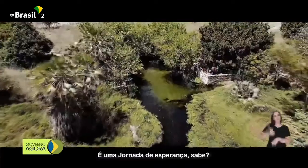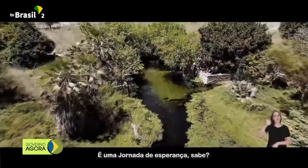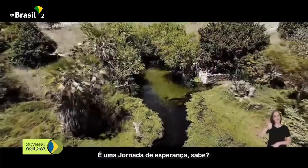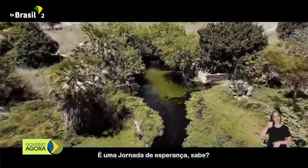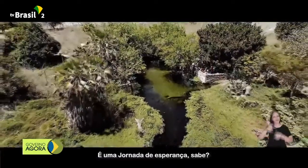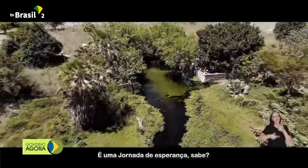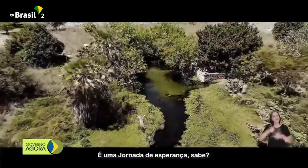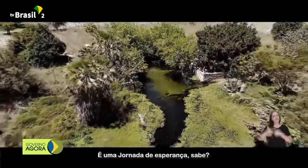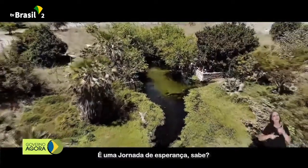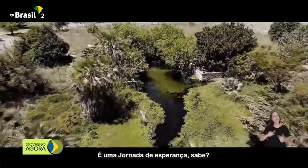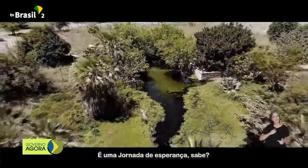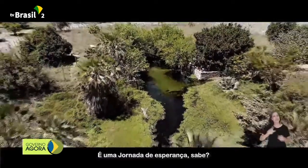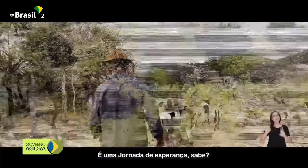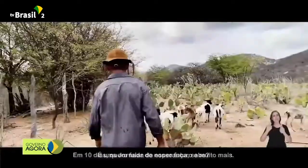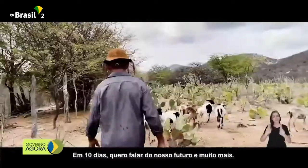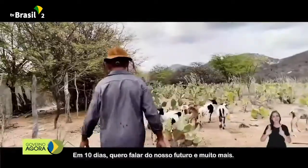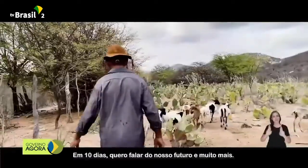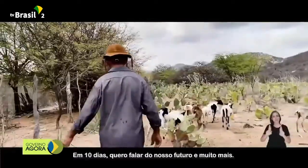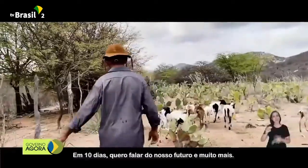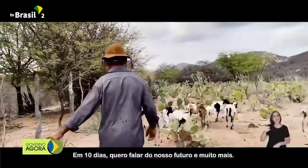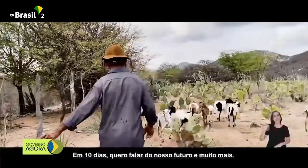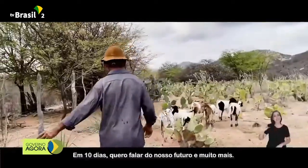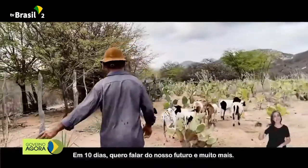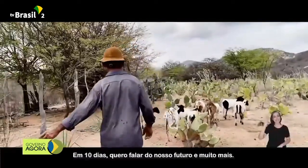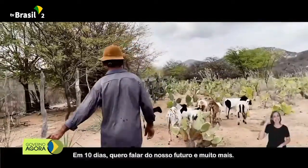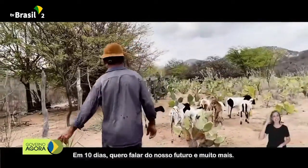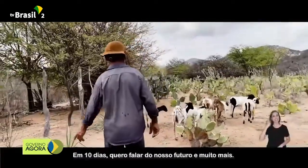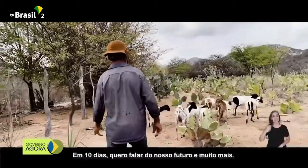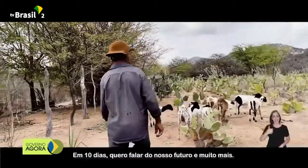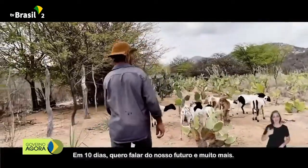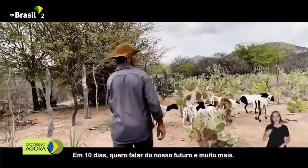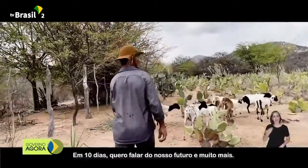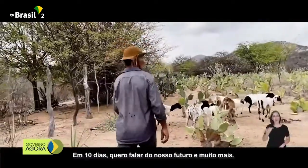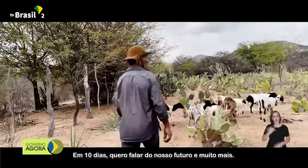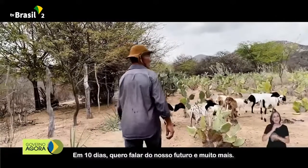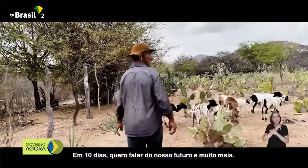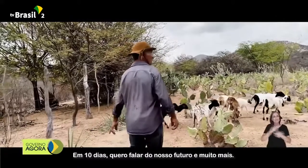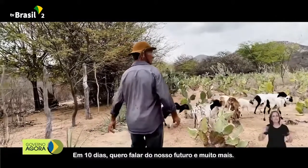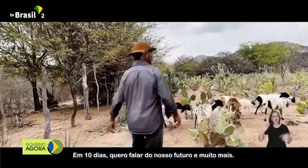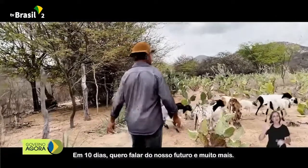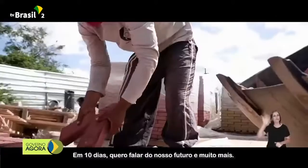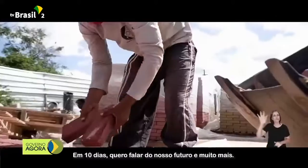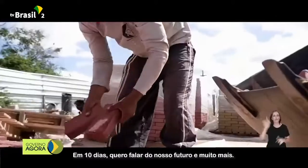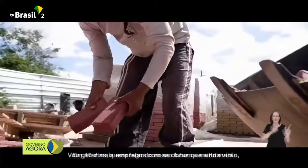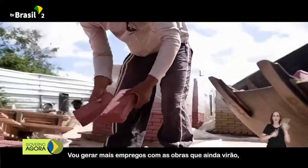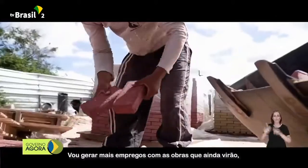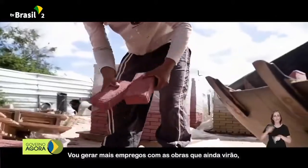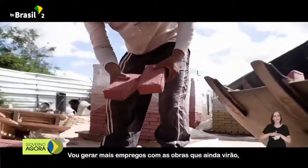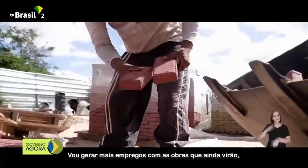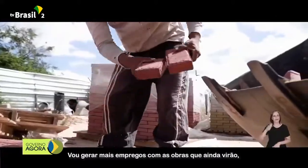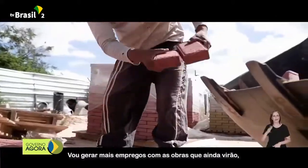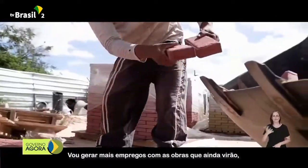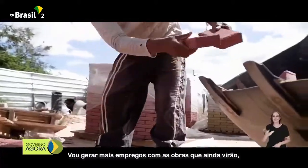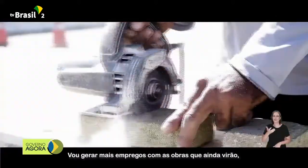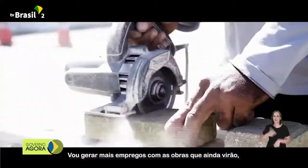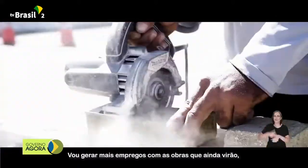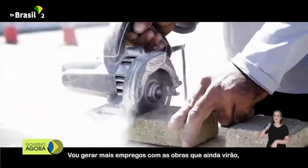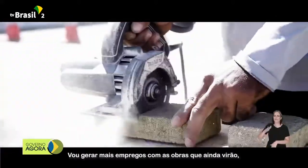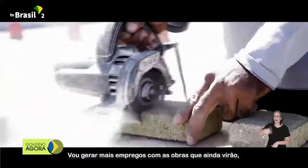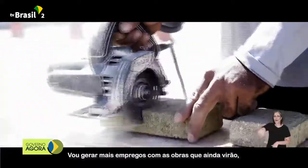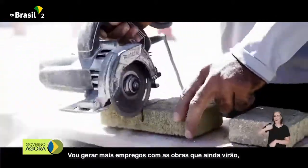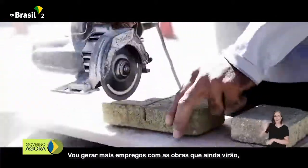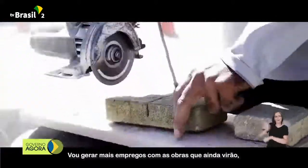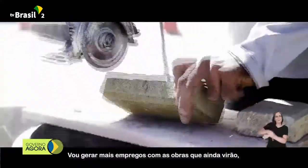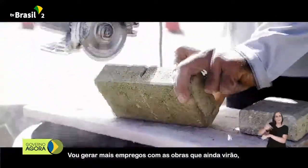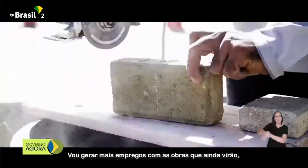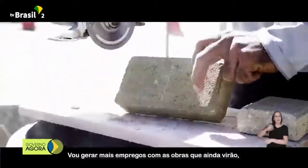uma jornada de esperança, sabe? Em 10 dias, quero falar do nosso futuro e muito mais. Vou gerar mais empregos com